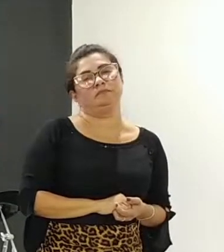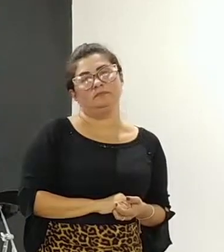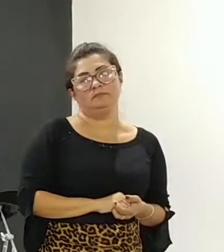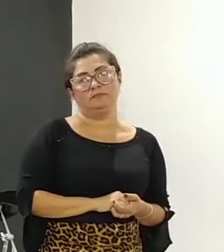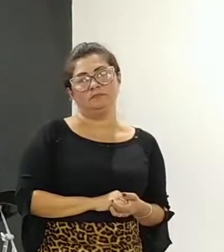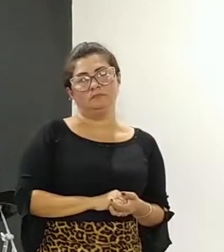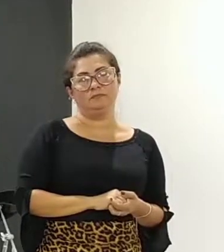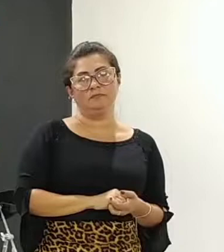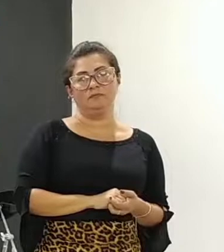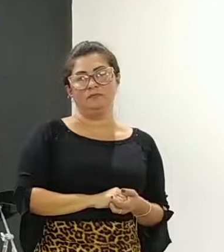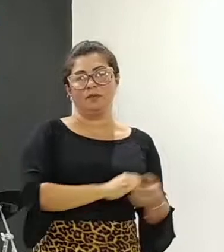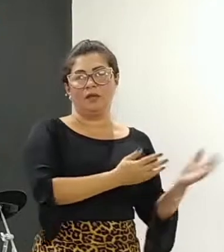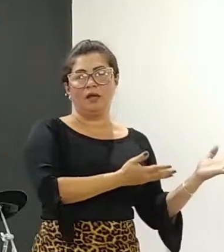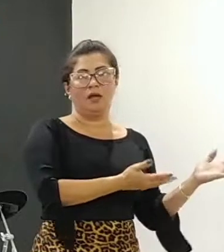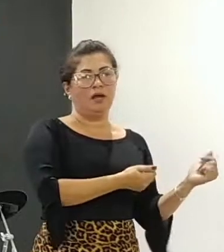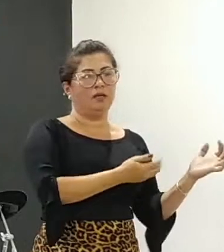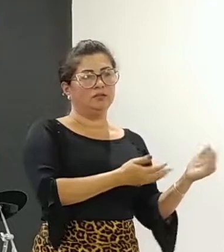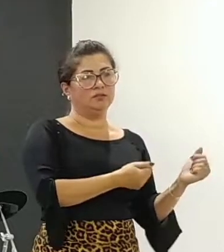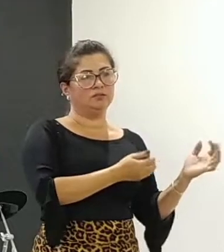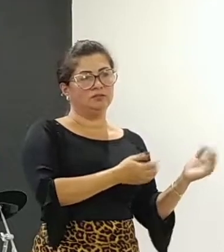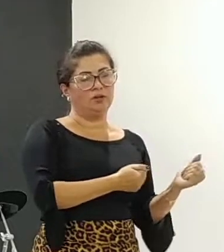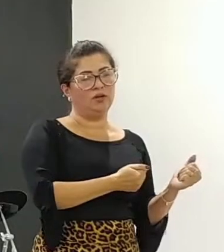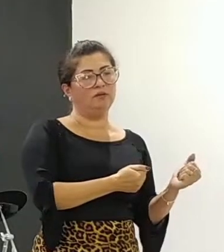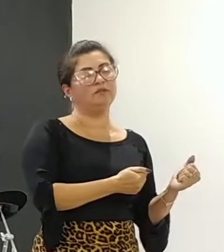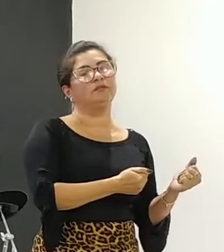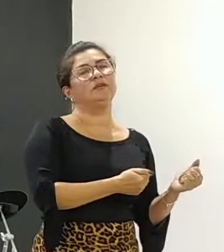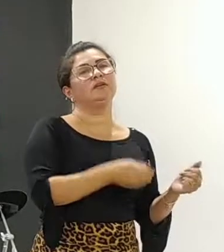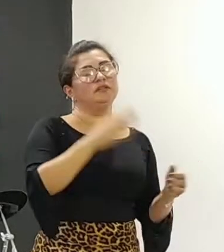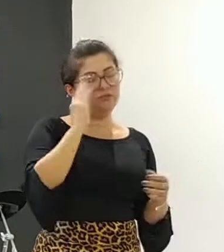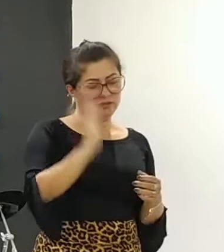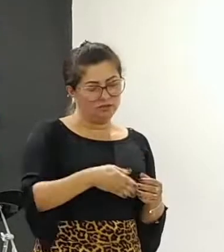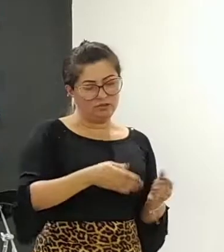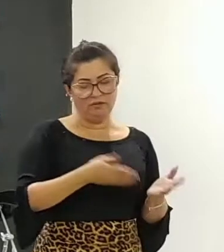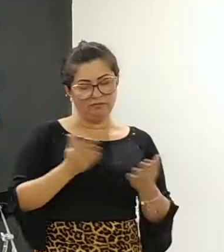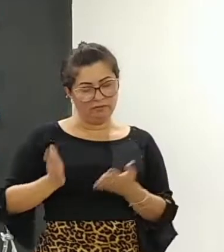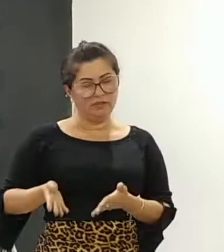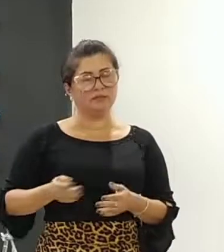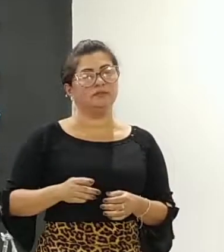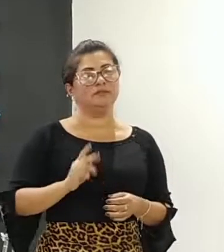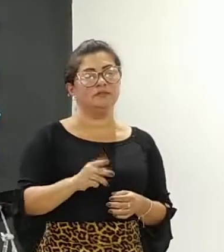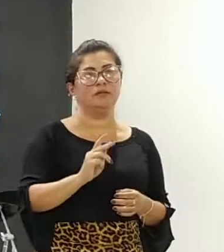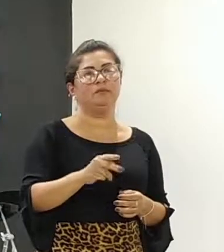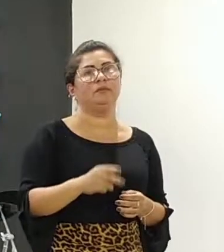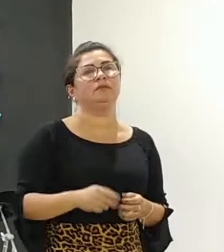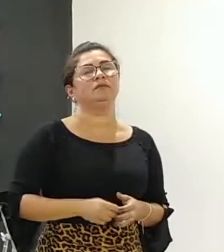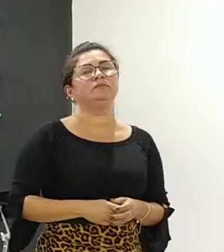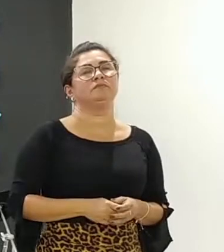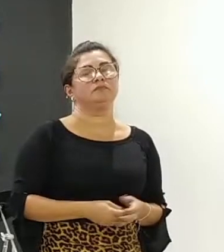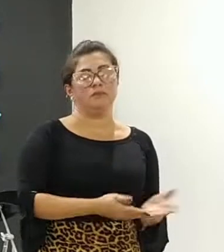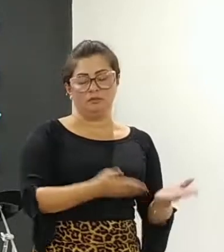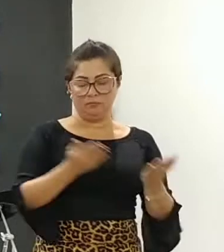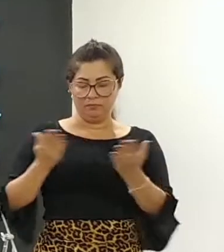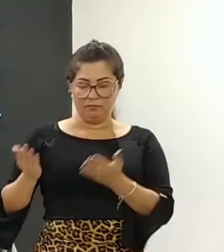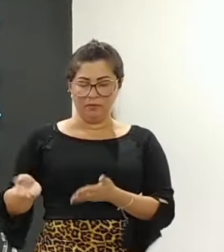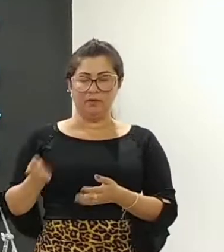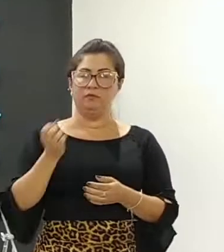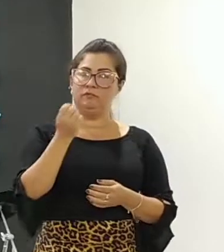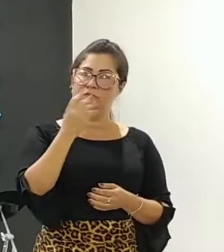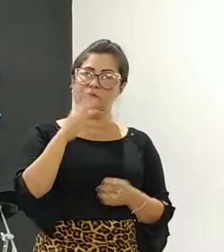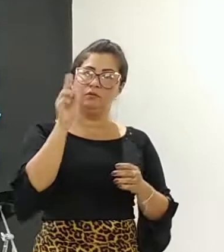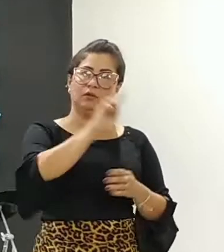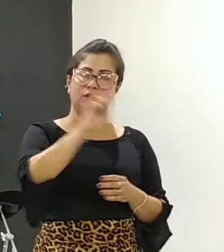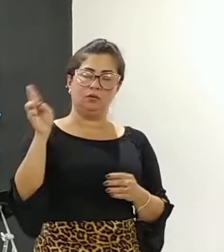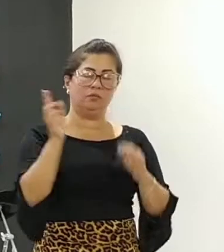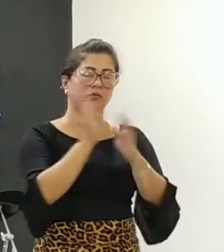nem vou falar que visita a gente, porque já está vindo aqui, né? Conosco aqui. Irmãos, sejam bem-vindos em nome de